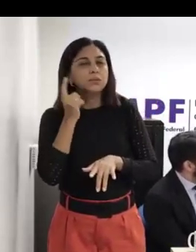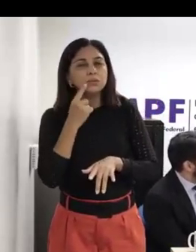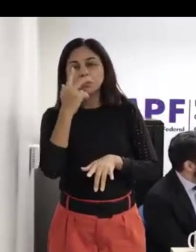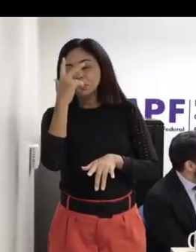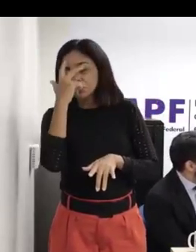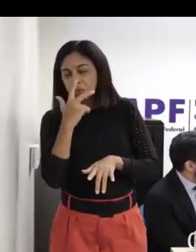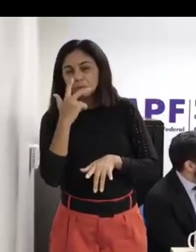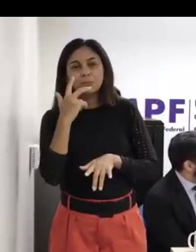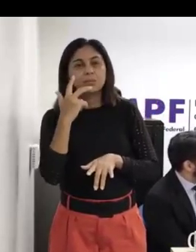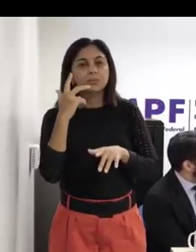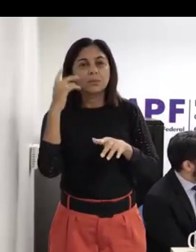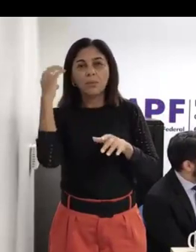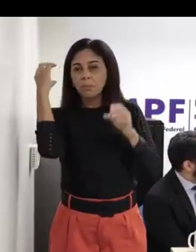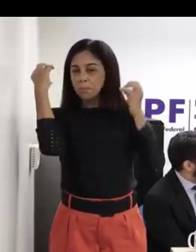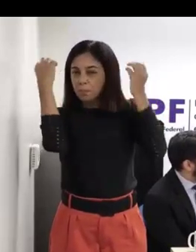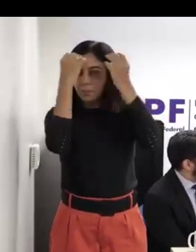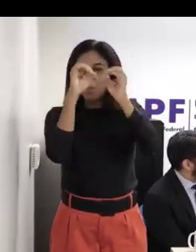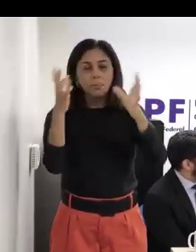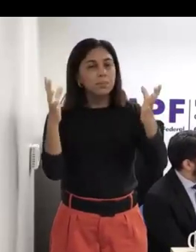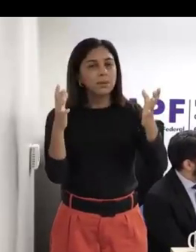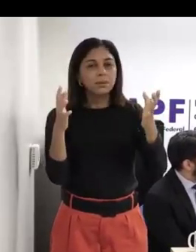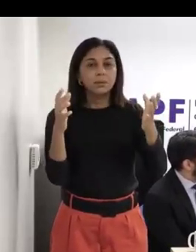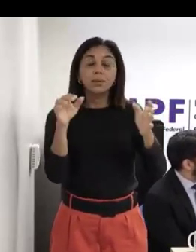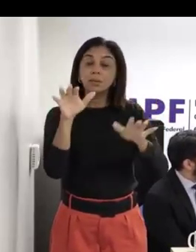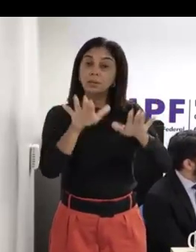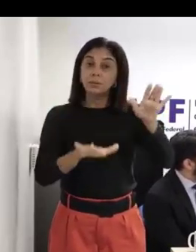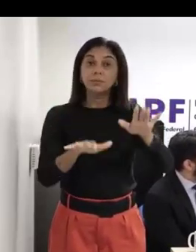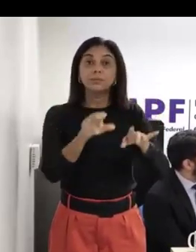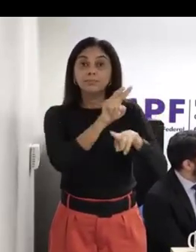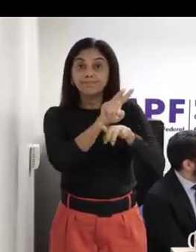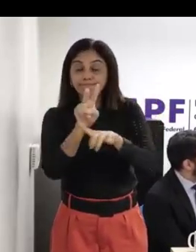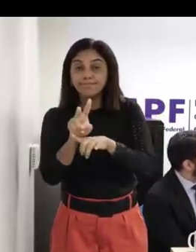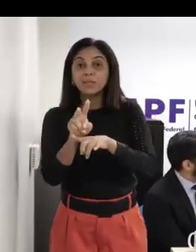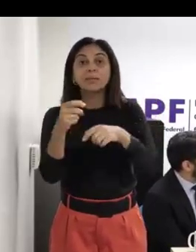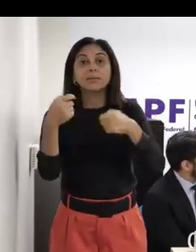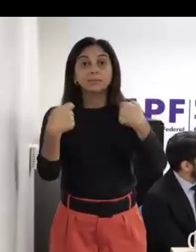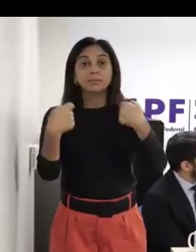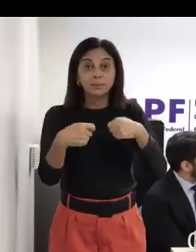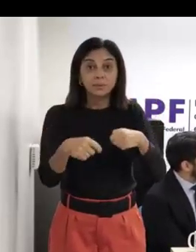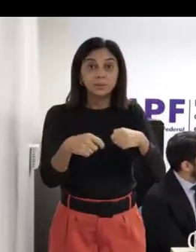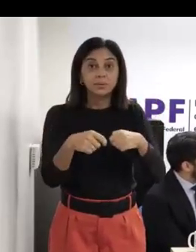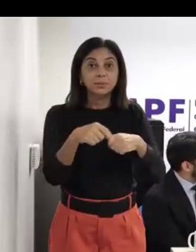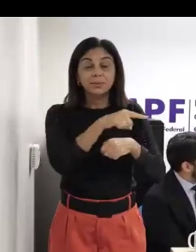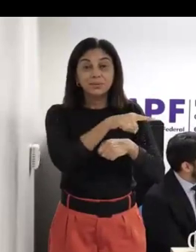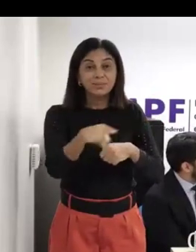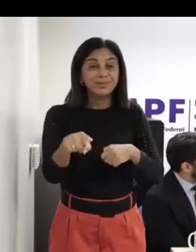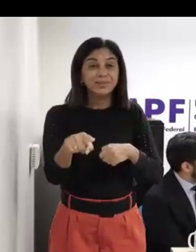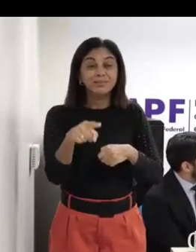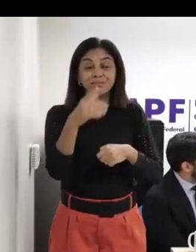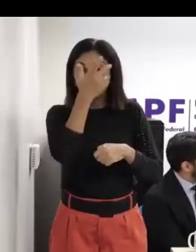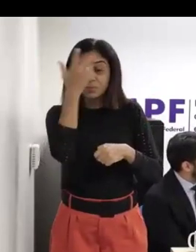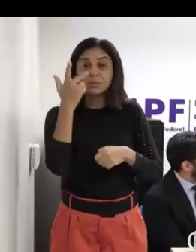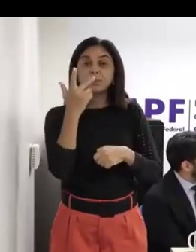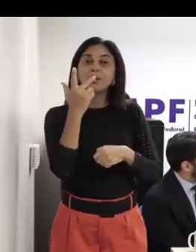ah de desenvolvimento e que essas pessoas na verdade na maioria das vezes acabam sendo ah invisibilizadas